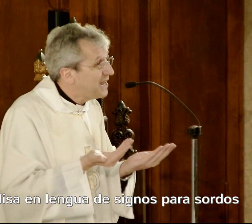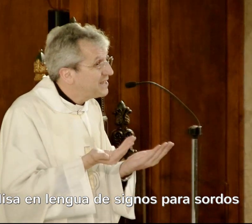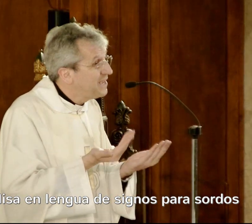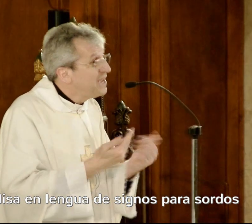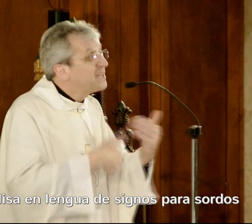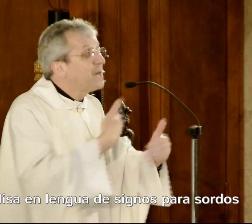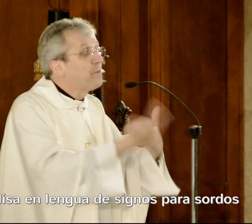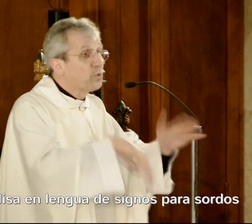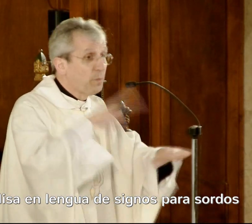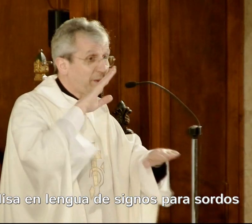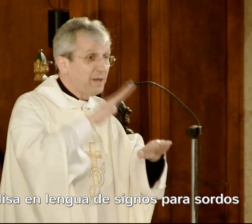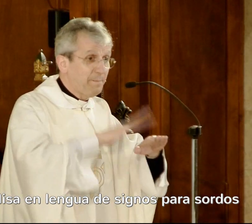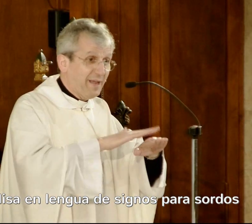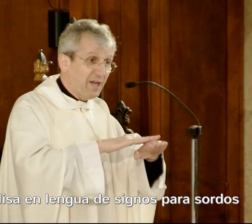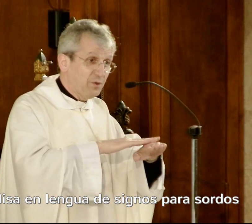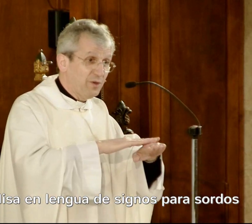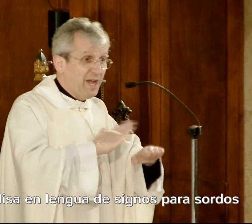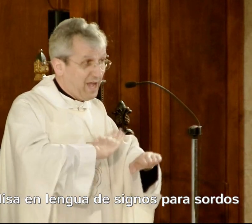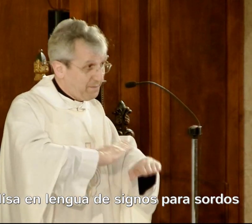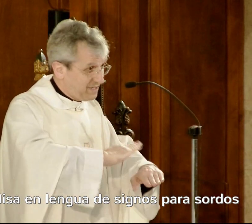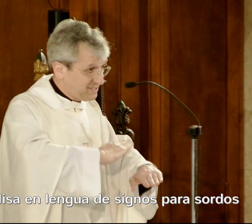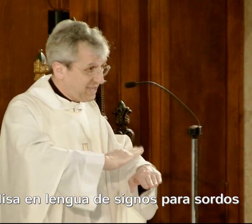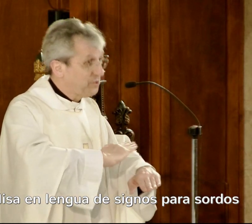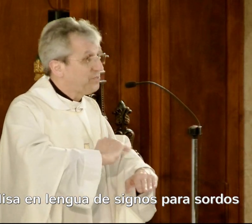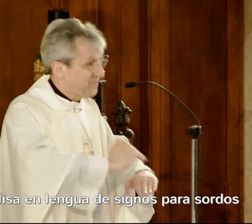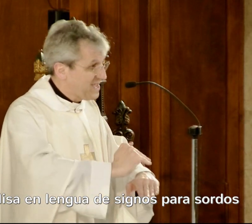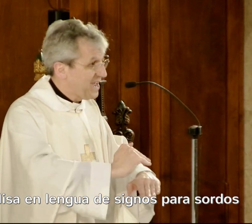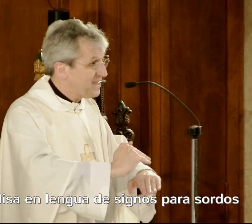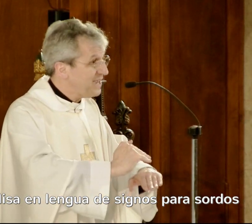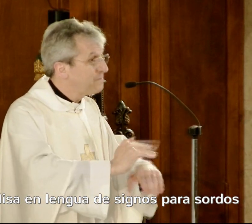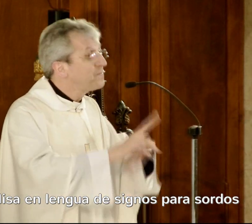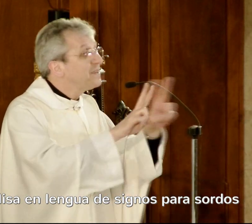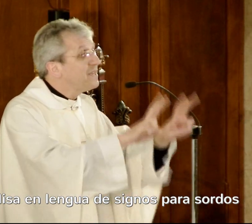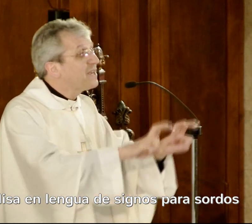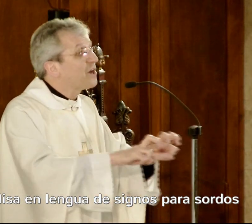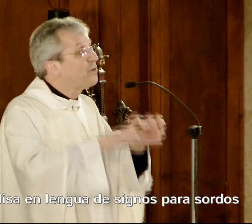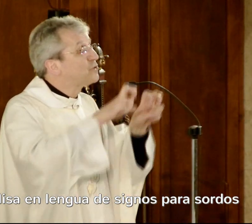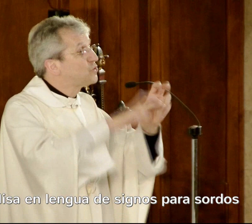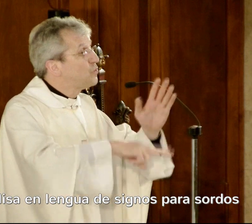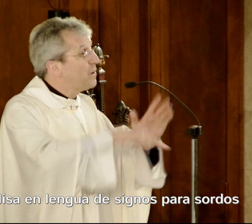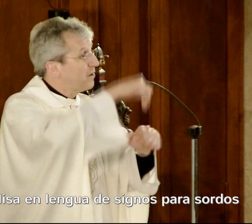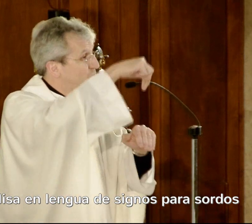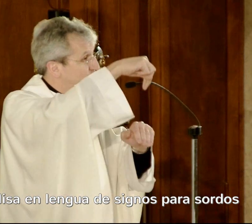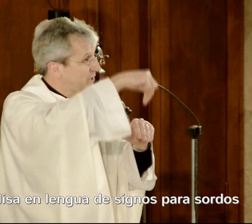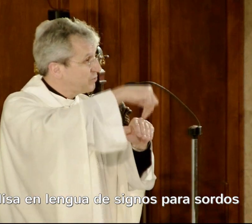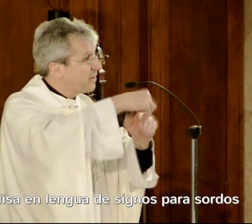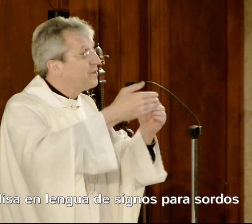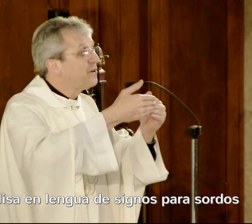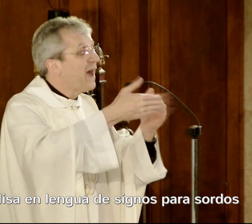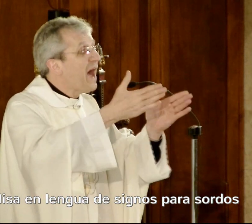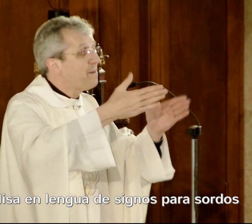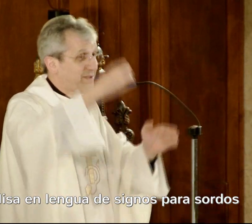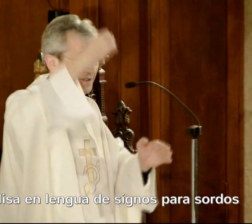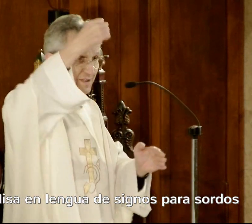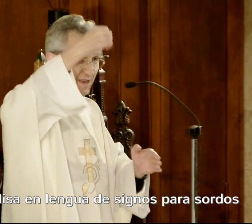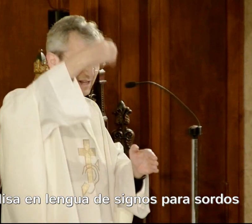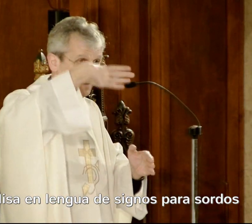realidad que por culpa del pecado había estado dañada y que con su resurrección abre el camino